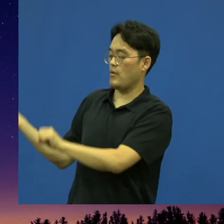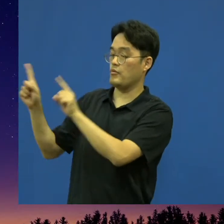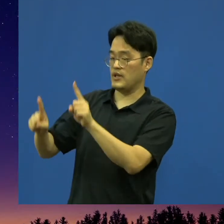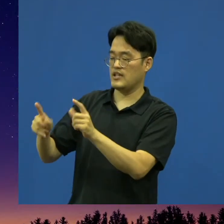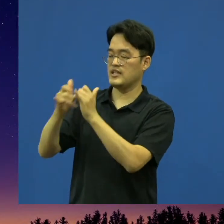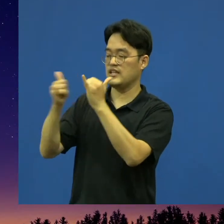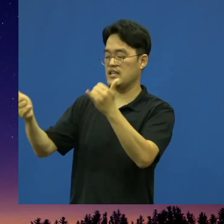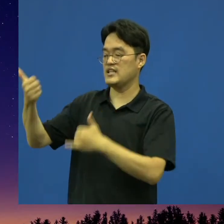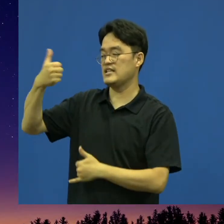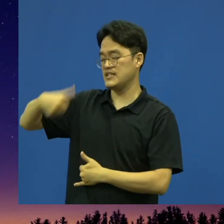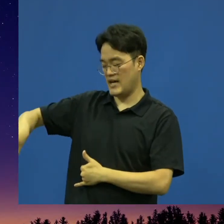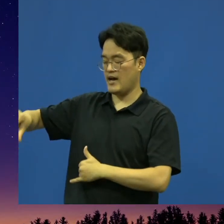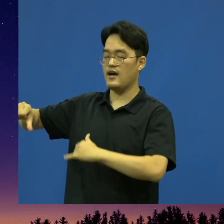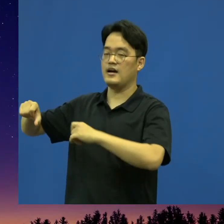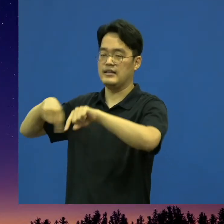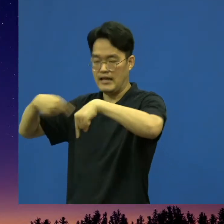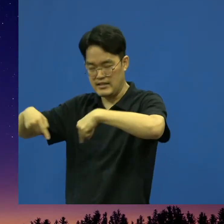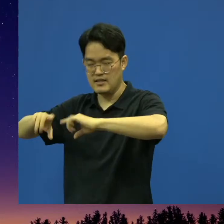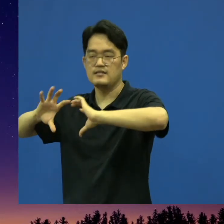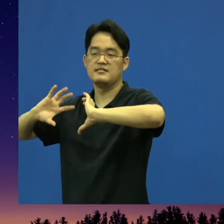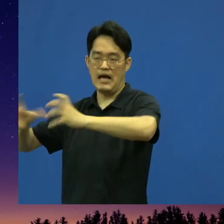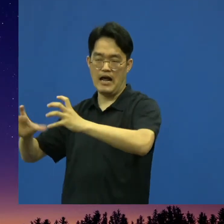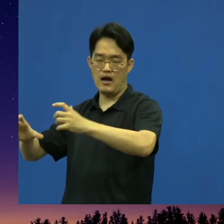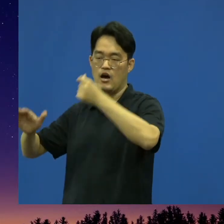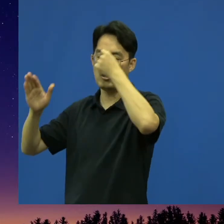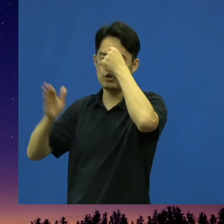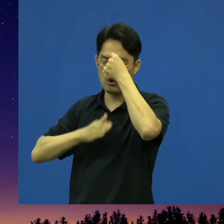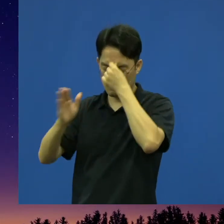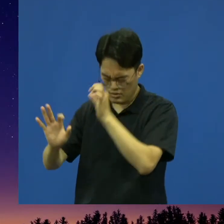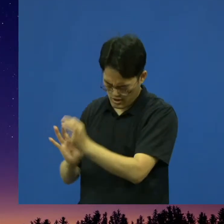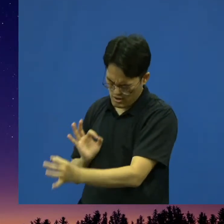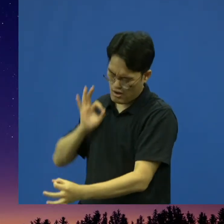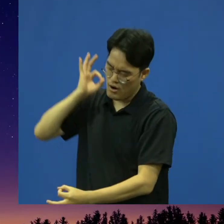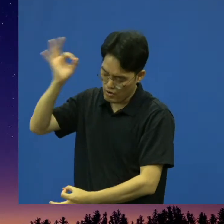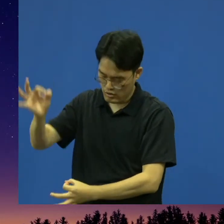성도들이 영원토록 왕노릇하는